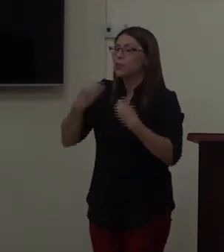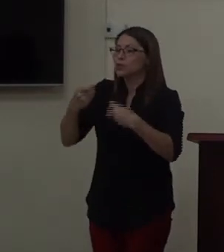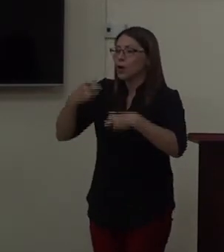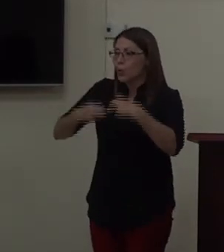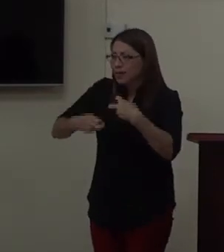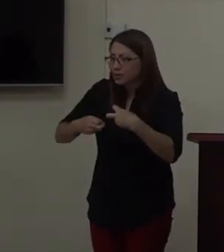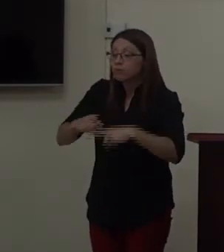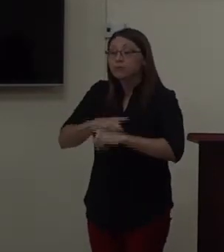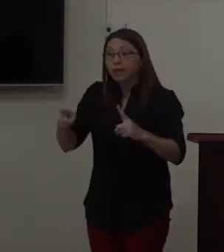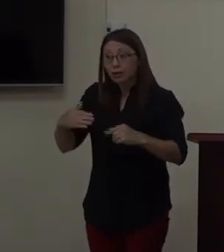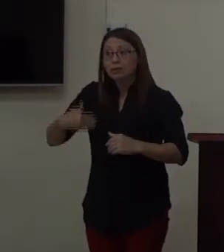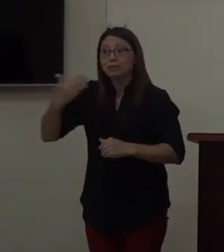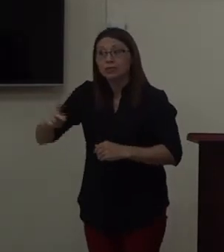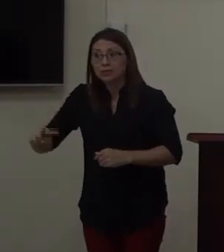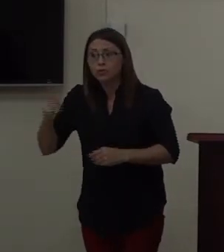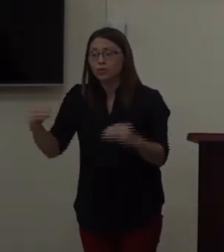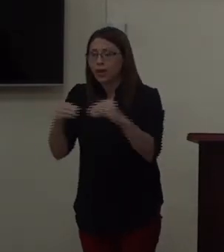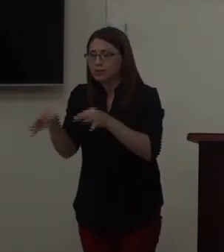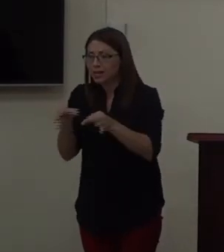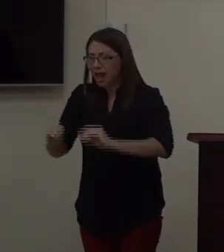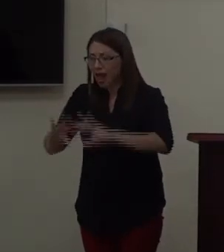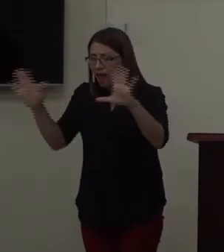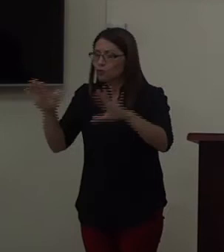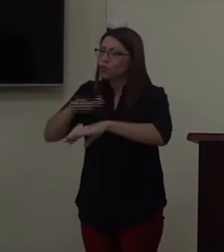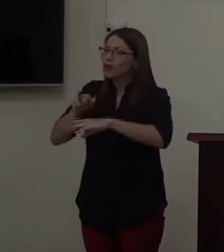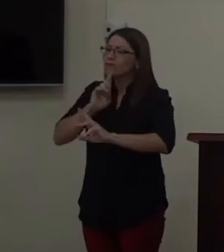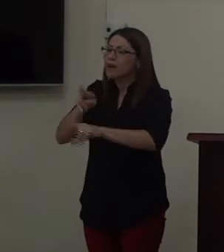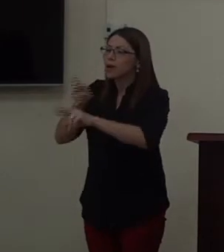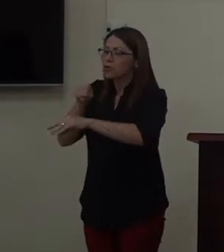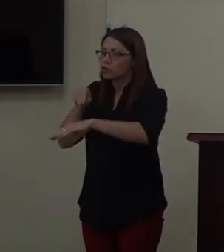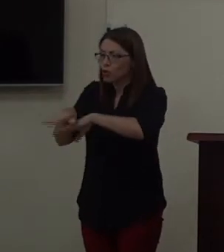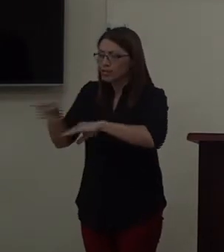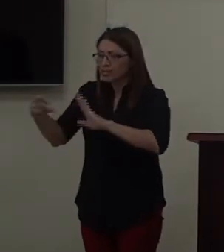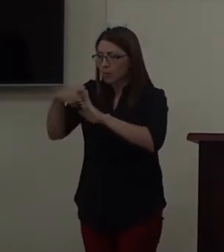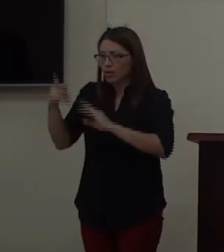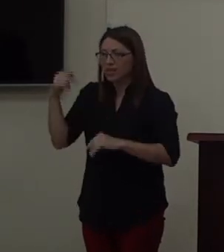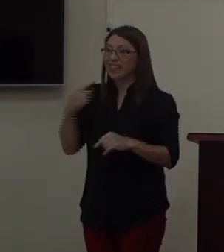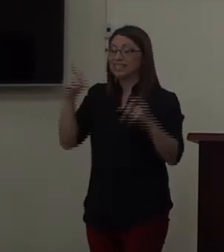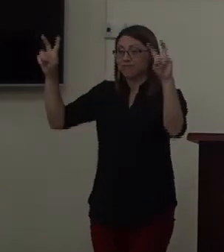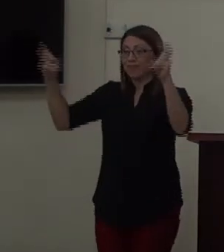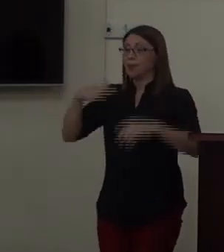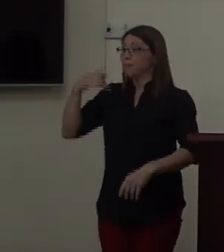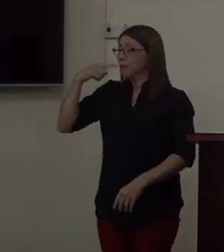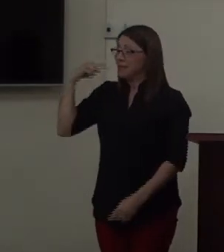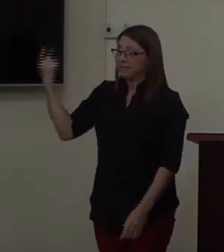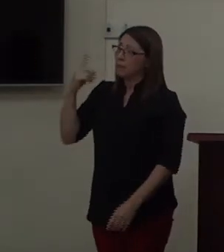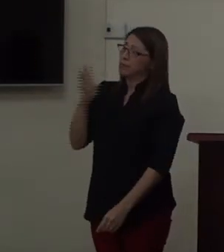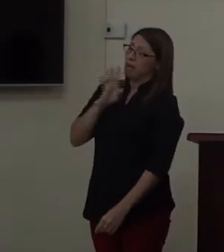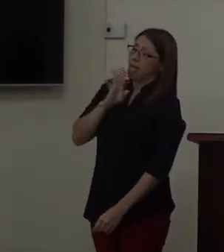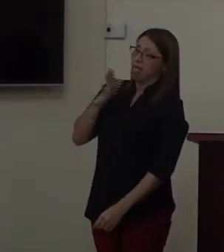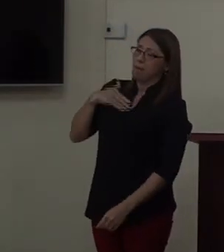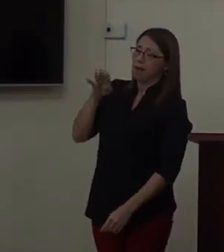el segundo es todavía más claro, las repercusiones que tuvo esta política. Mi papá todo el tiempo me hablaba en malejo